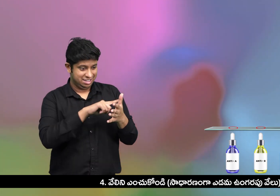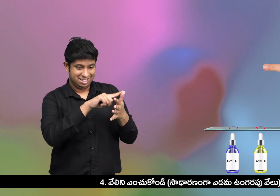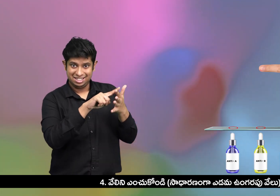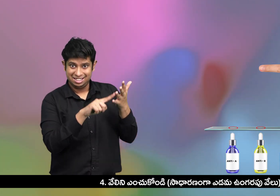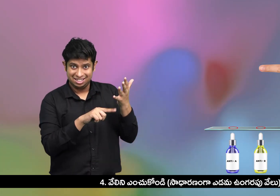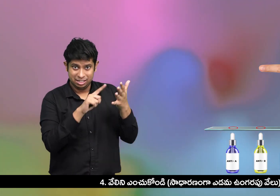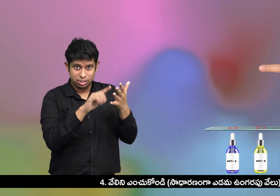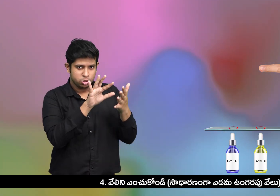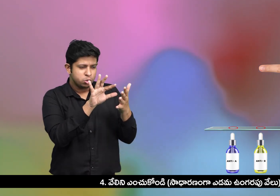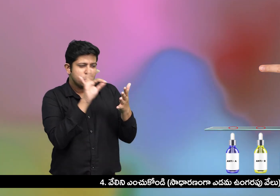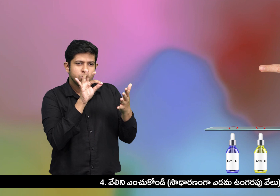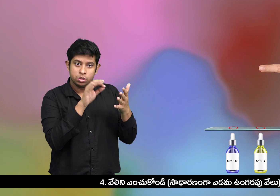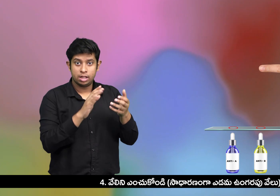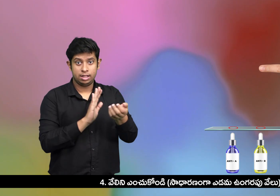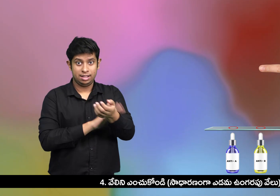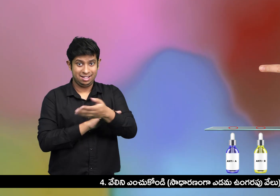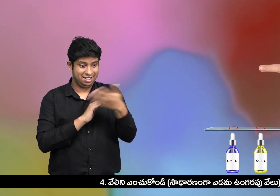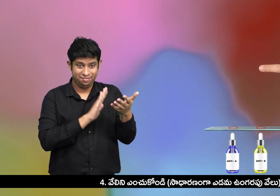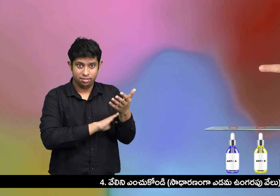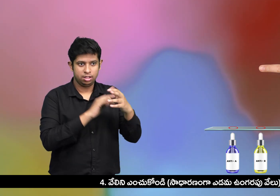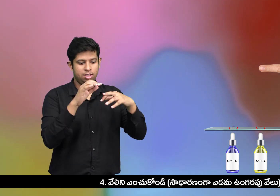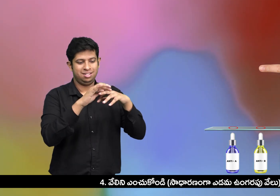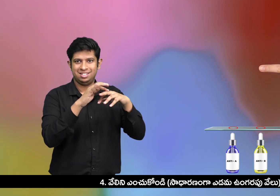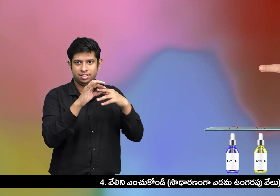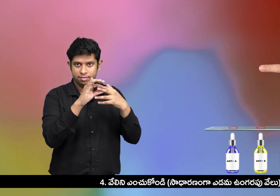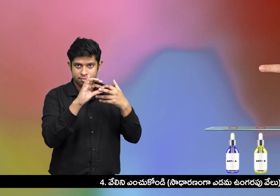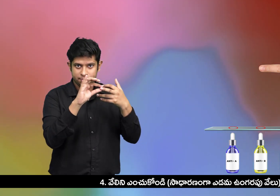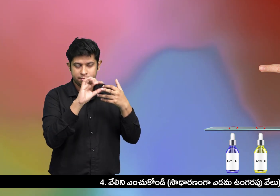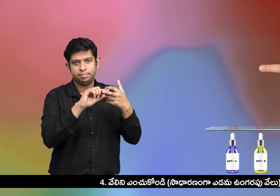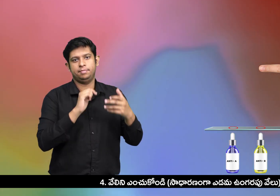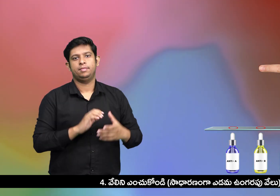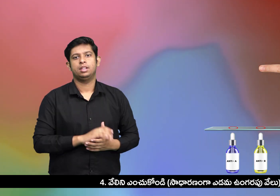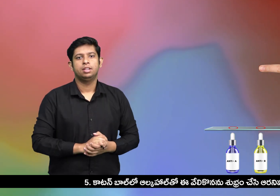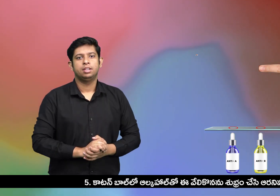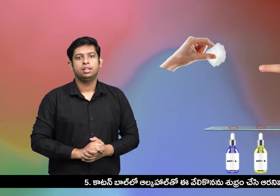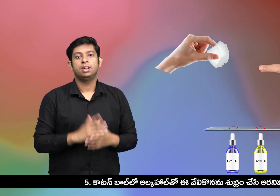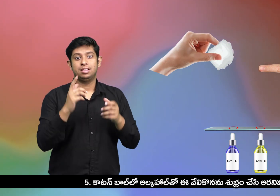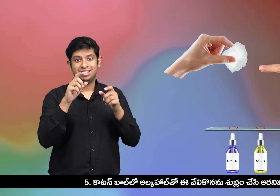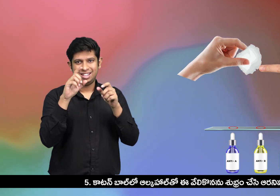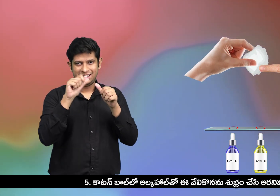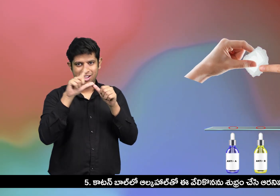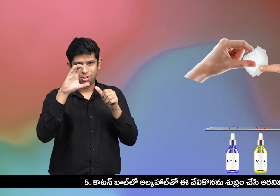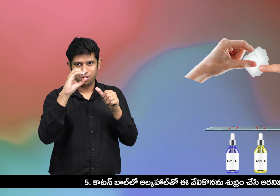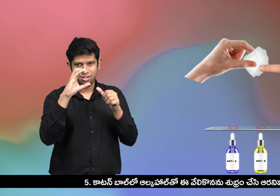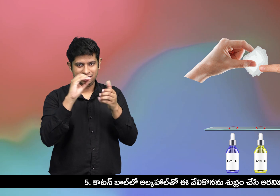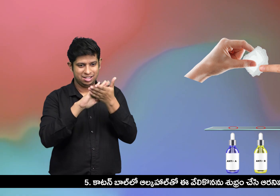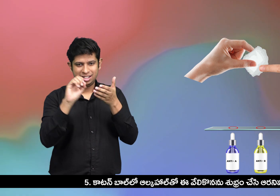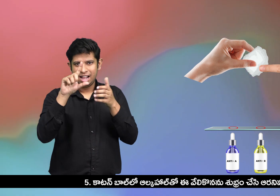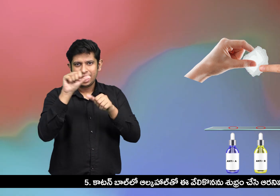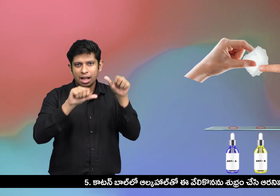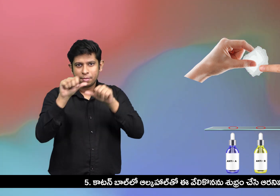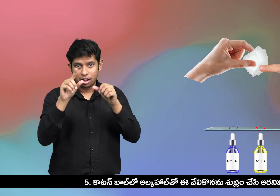4 వేలిని ఎంచుకోండి, సాధారణంగా ఎడమ ఉంగరపు వేలు. 5 కాటన్